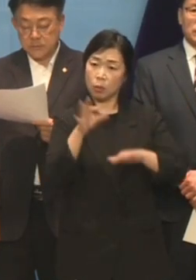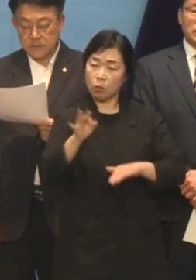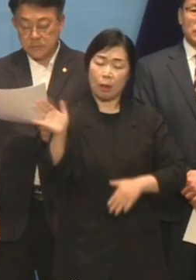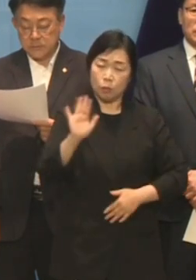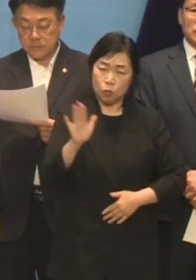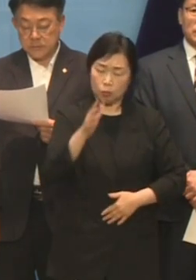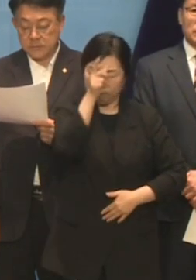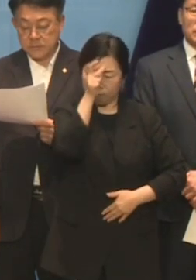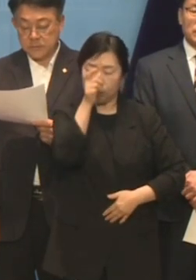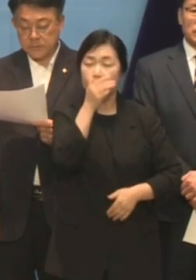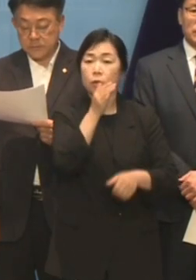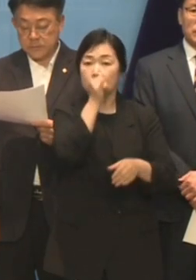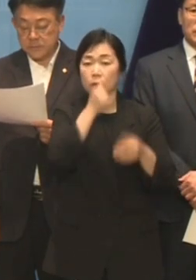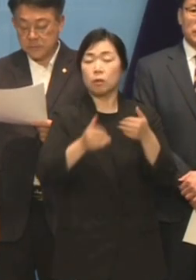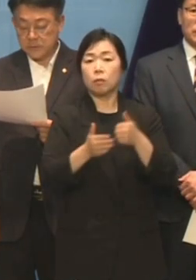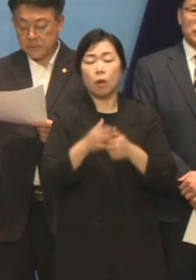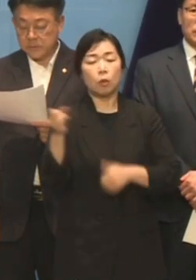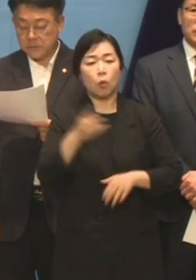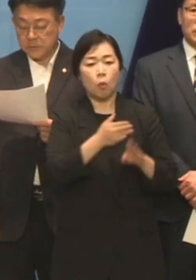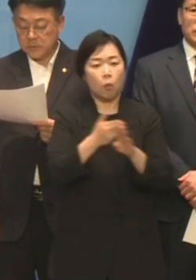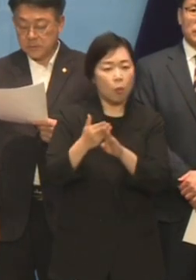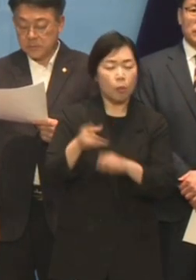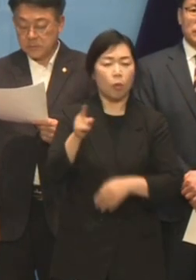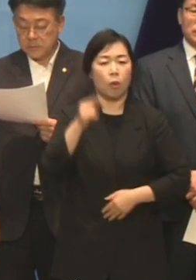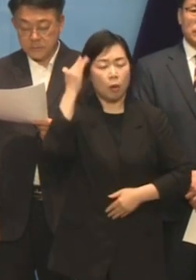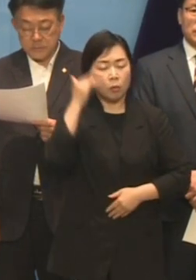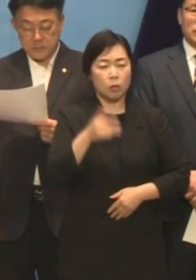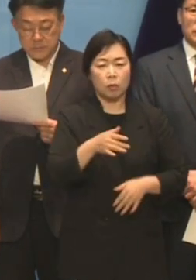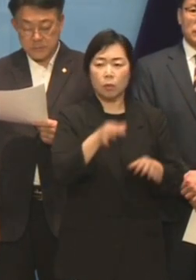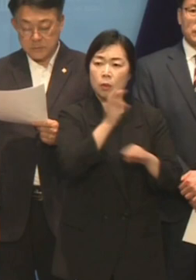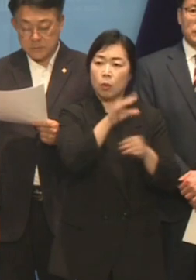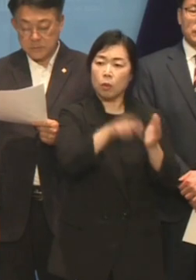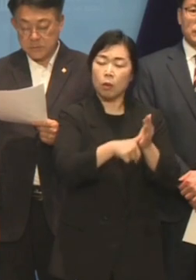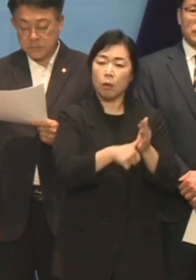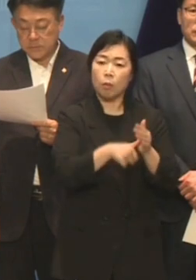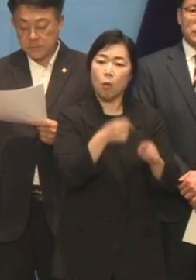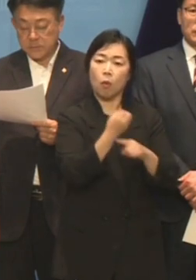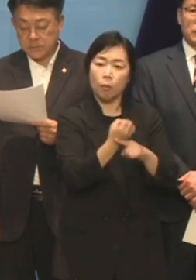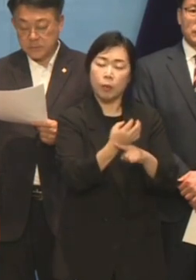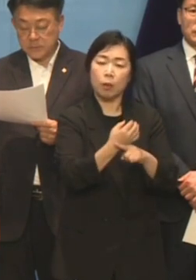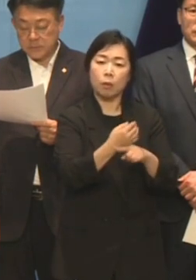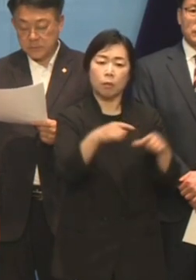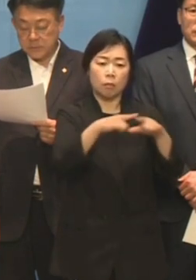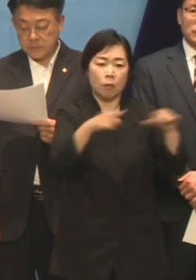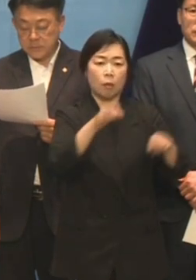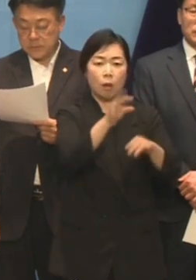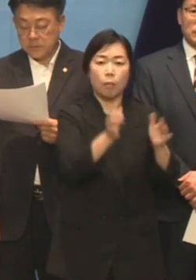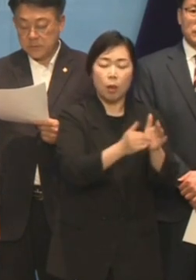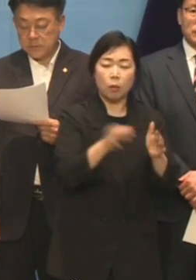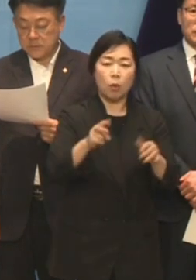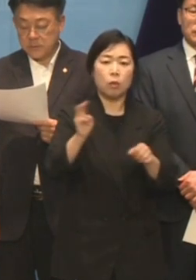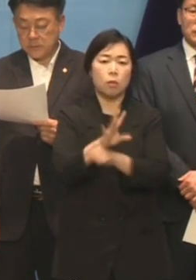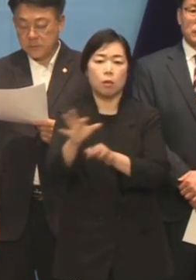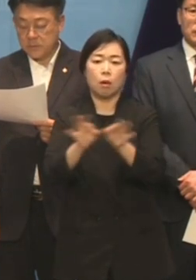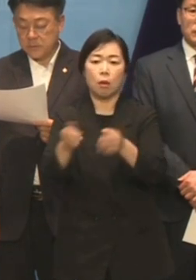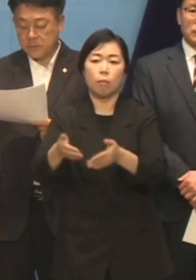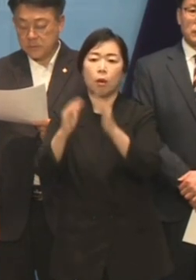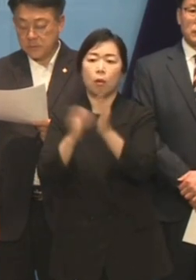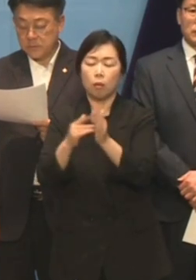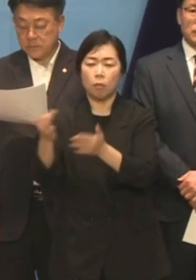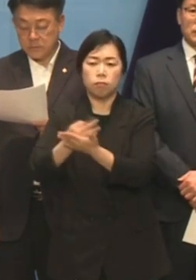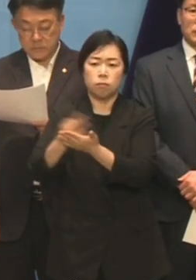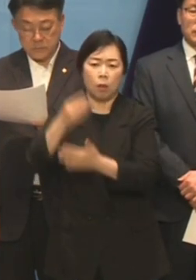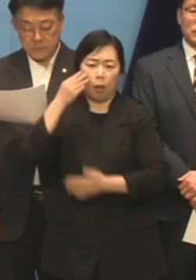주는 상황에서도 한국금거래소에서 골드바를 구입하고 편의점을 개업해서 온 가족이 알콩달콩 행복하게 잘